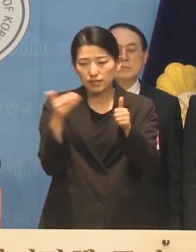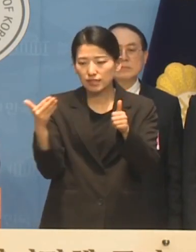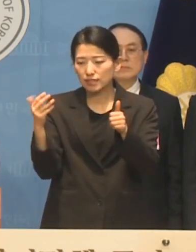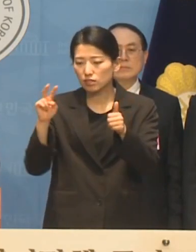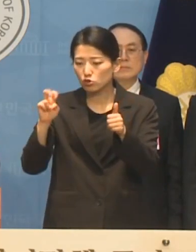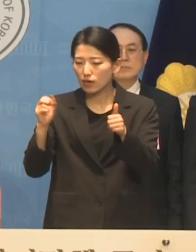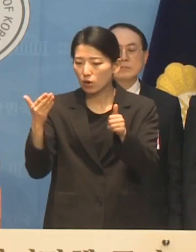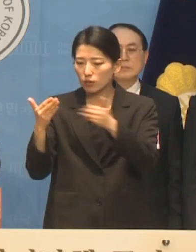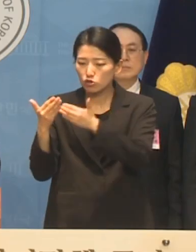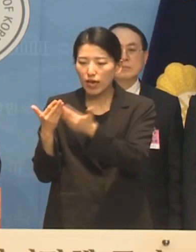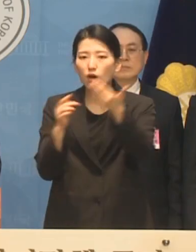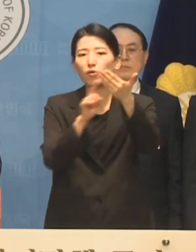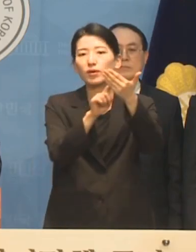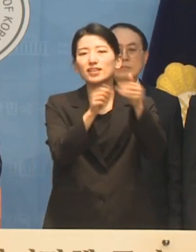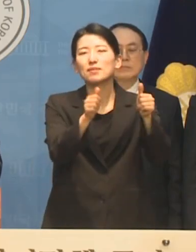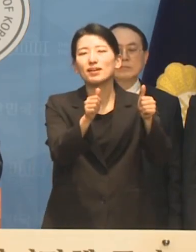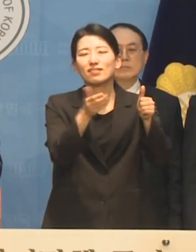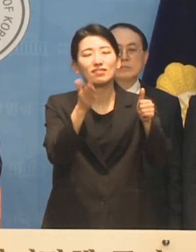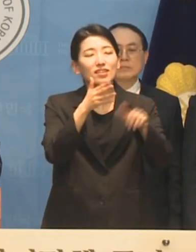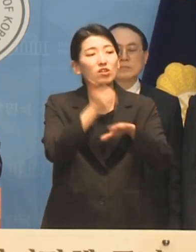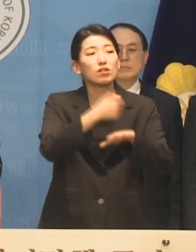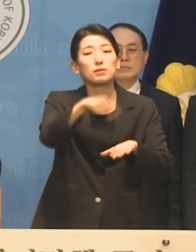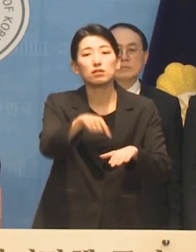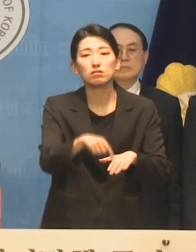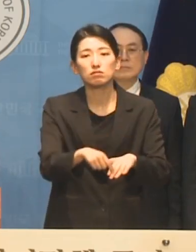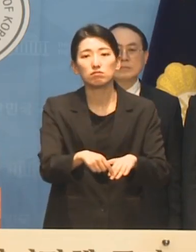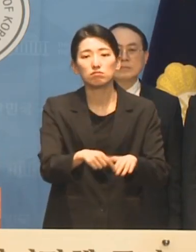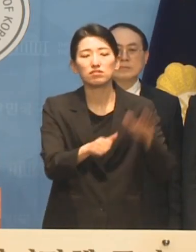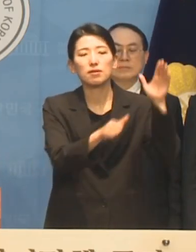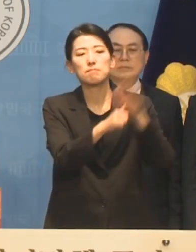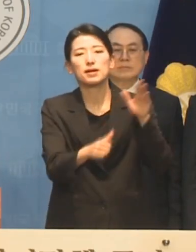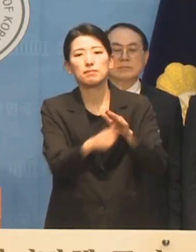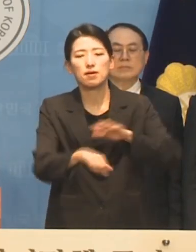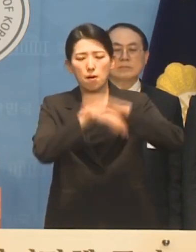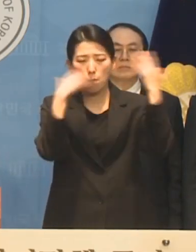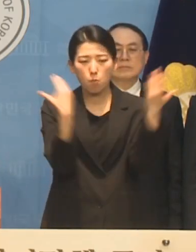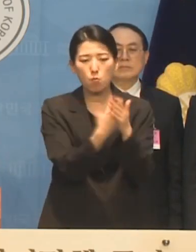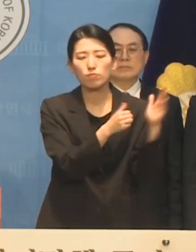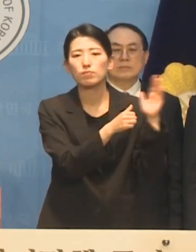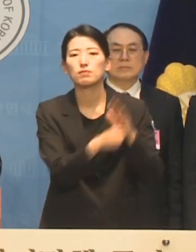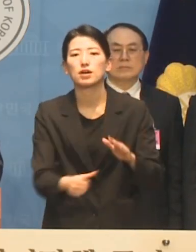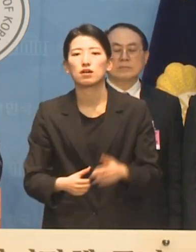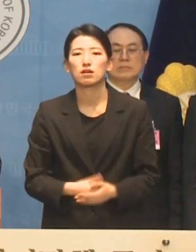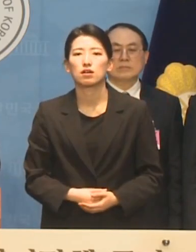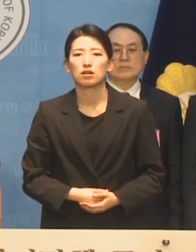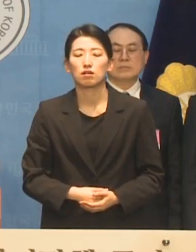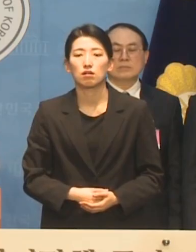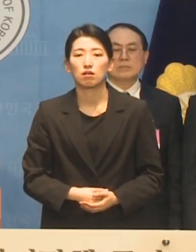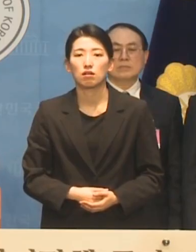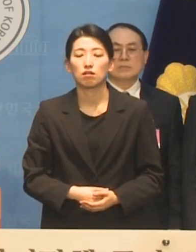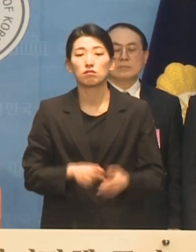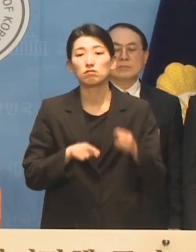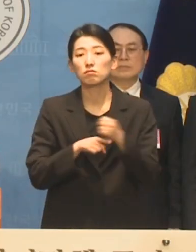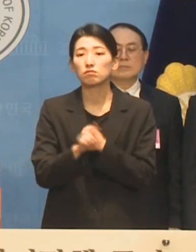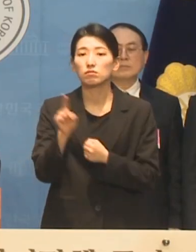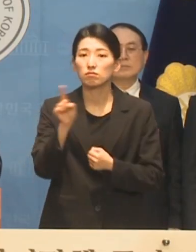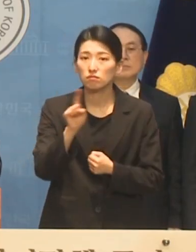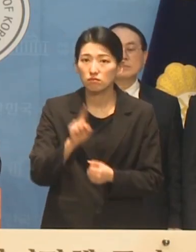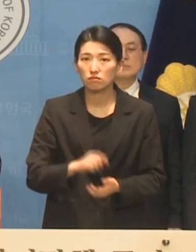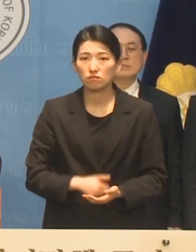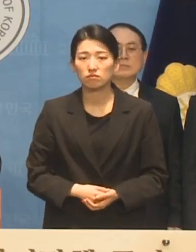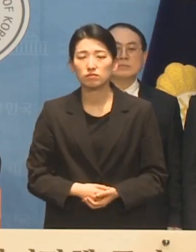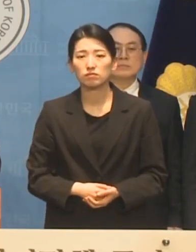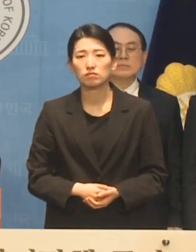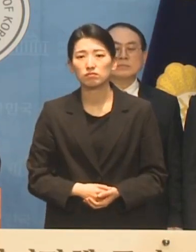모두 기각이나 각하입니다. 구전구패의 결과입니다. 이것이 무엇을 입증합니까?